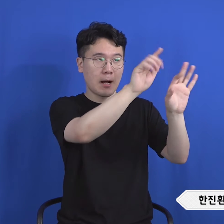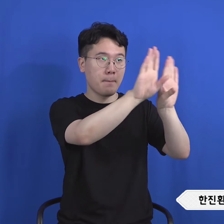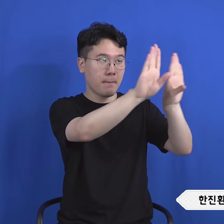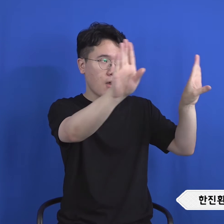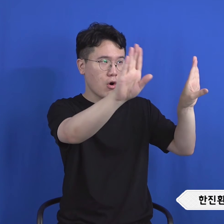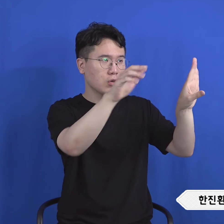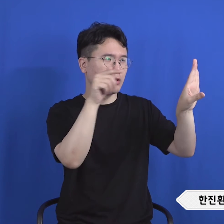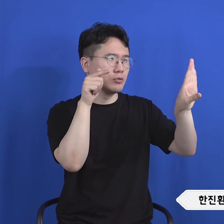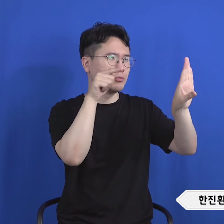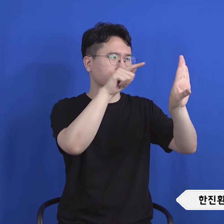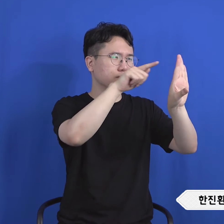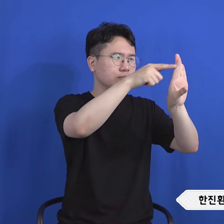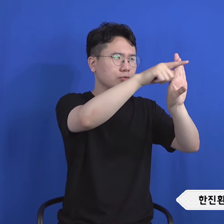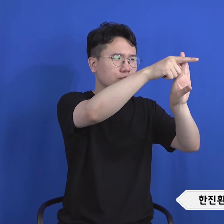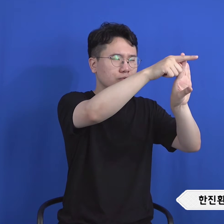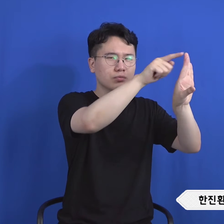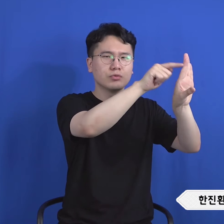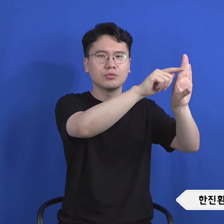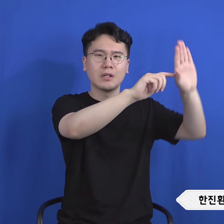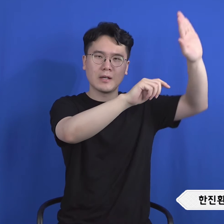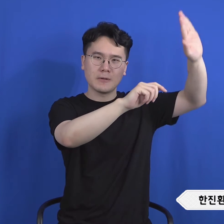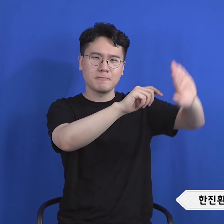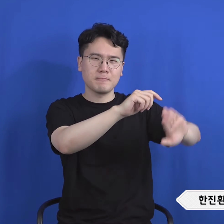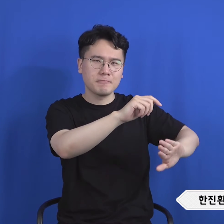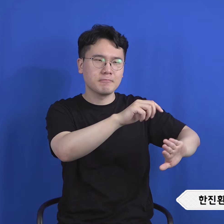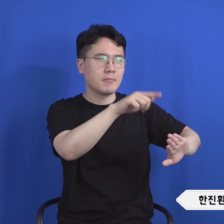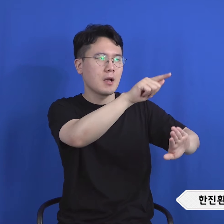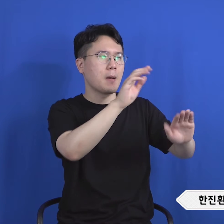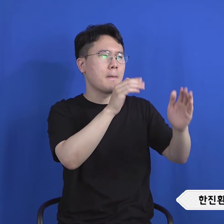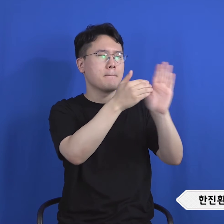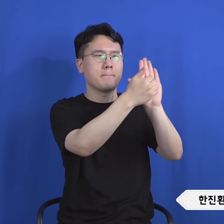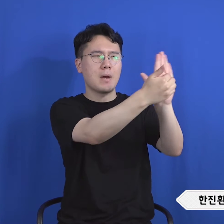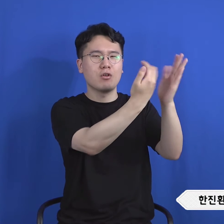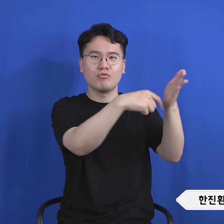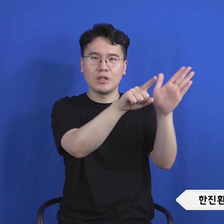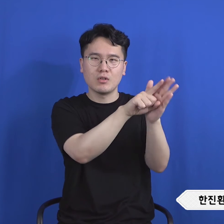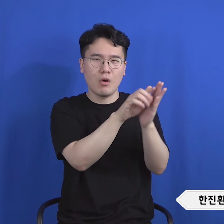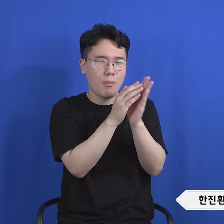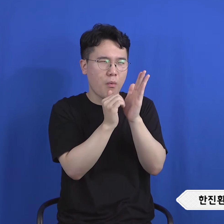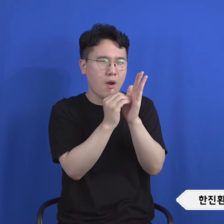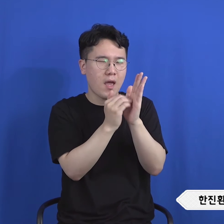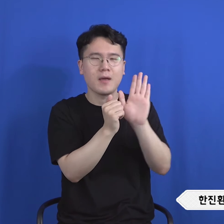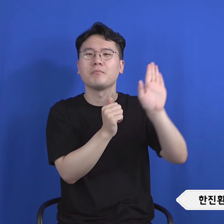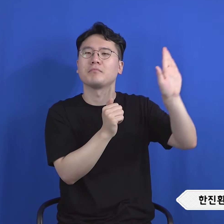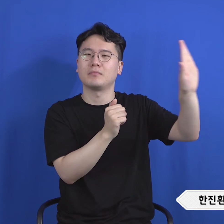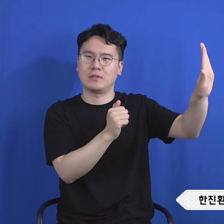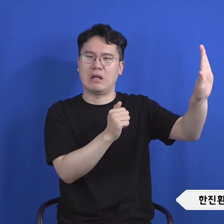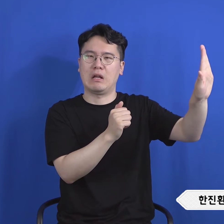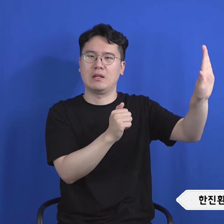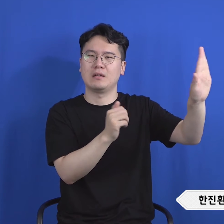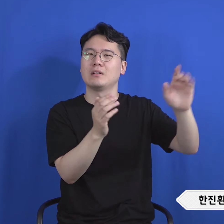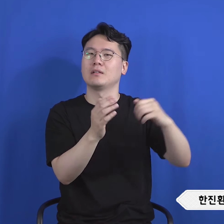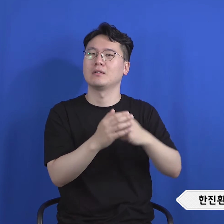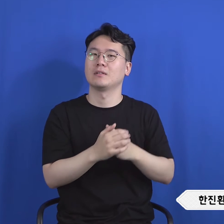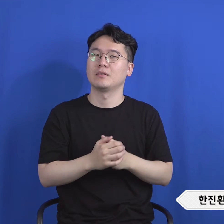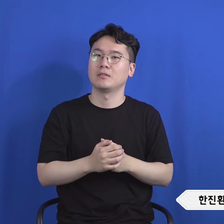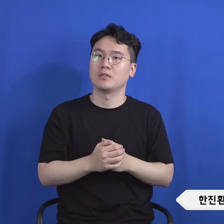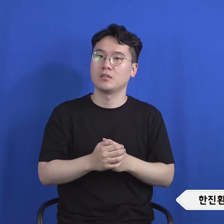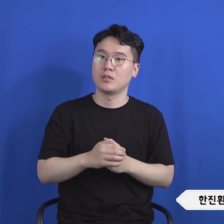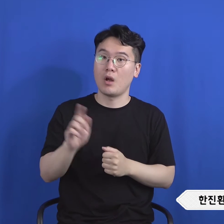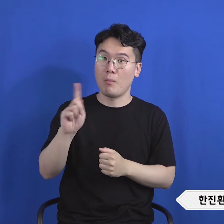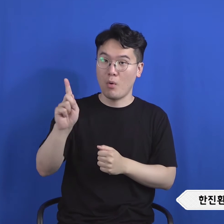낸 구멍을 가리려고 자기가 안에 몰래 달아놓은 것이기 때문입니다. 며칠 전에 아내와 좀 말다툼을